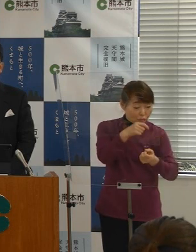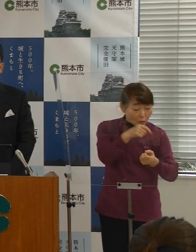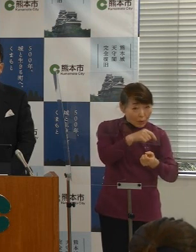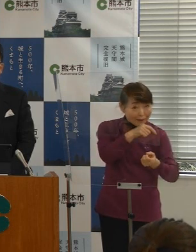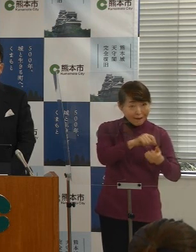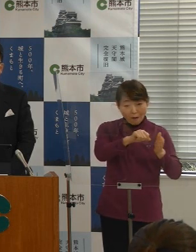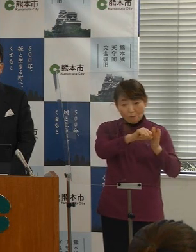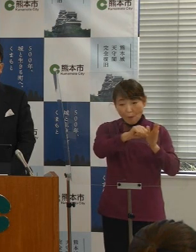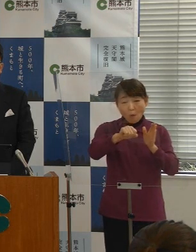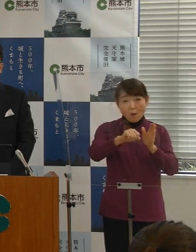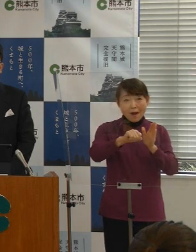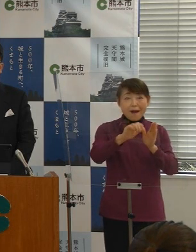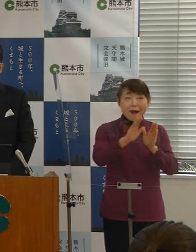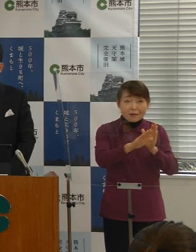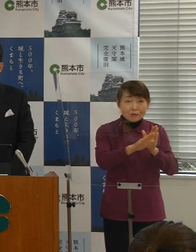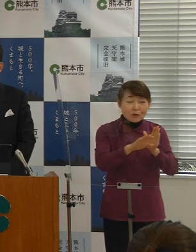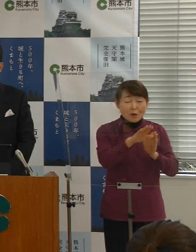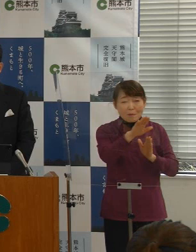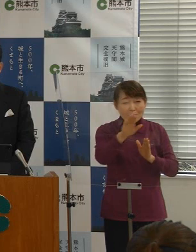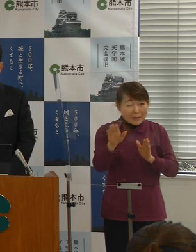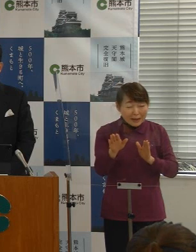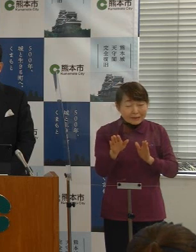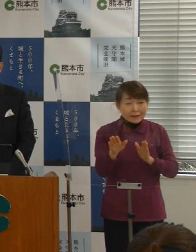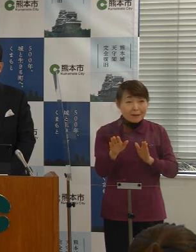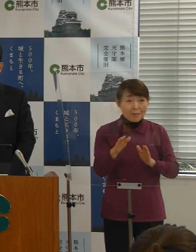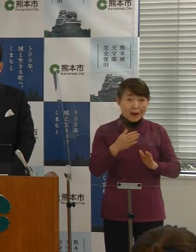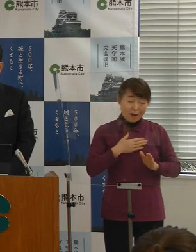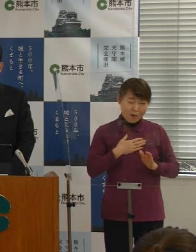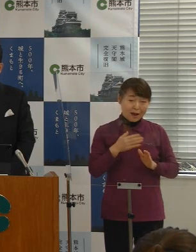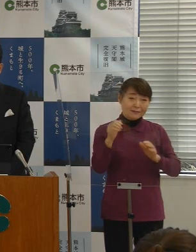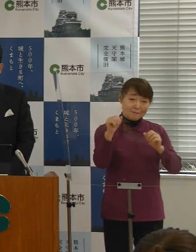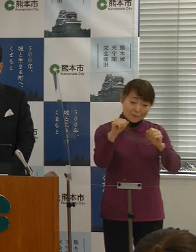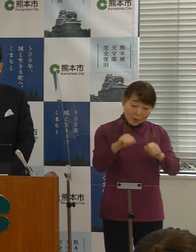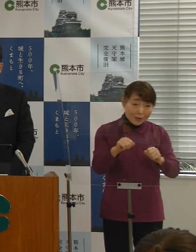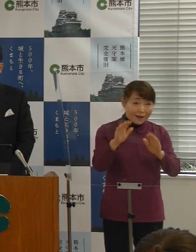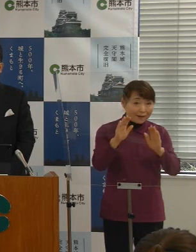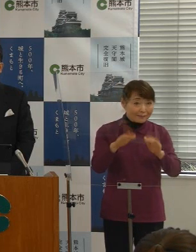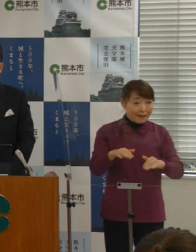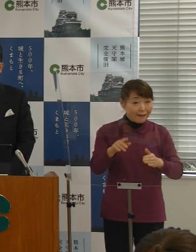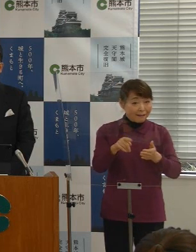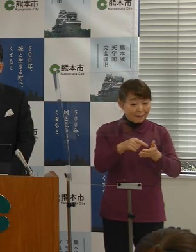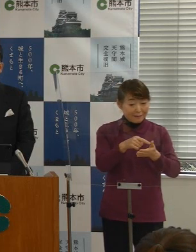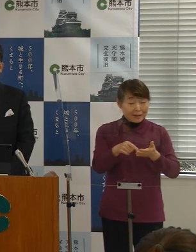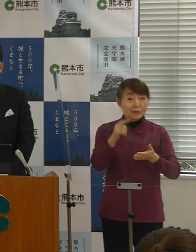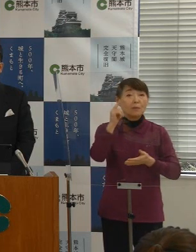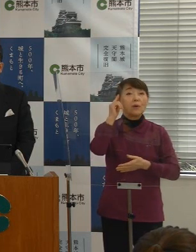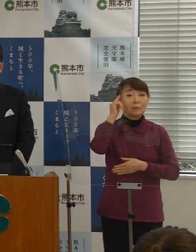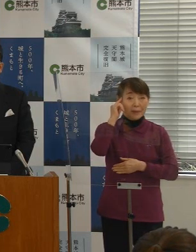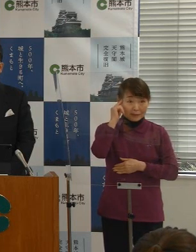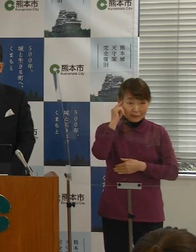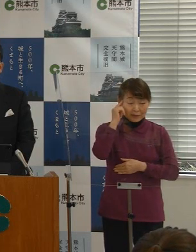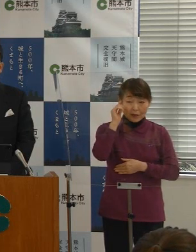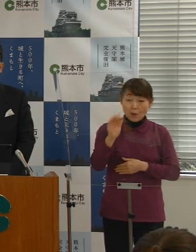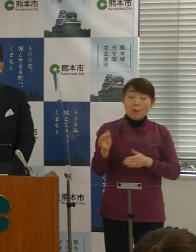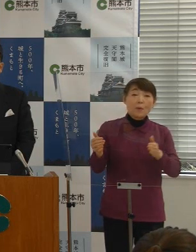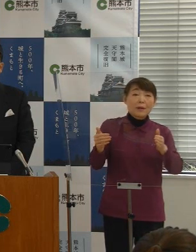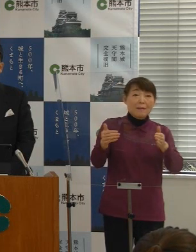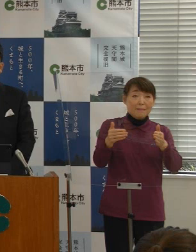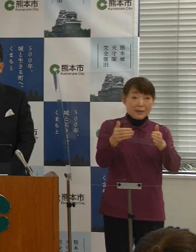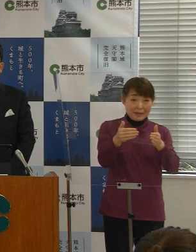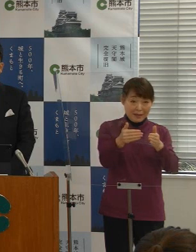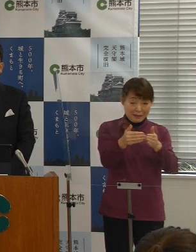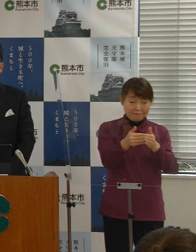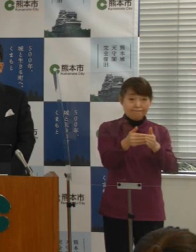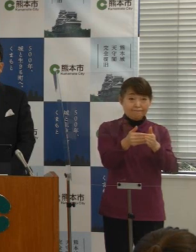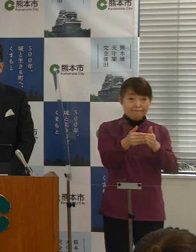を多くの方が認められたというふうに思いますし、これまで、も